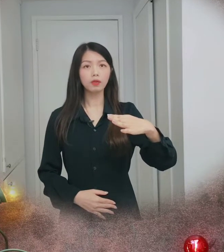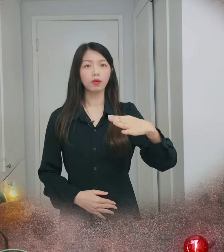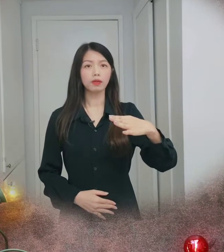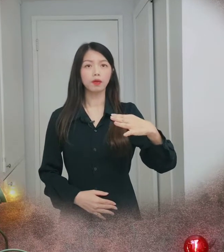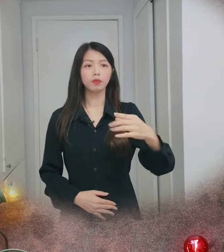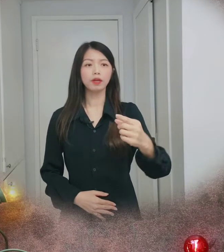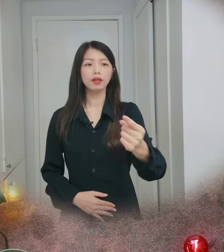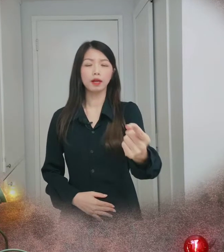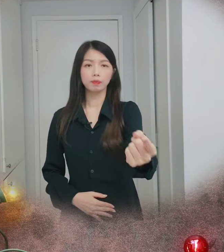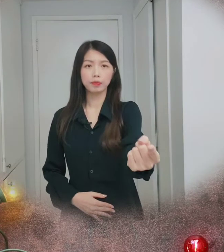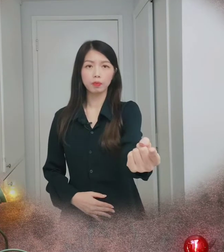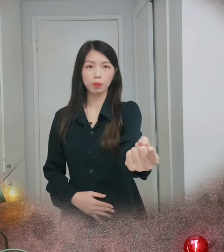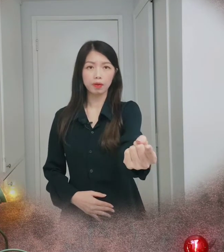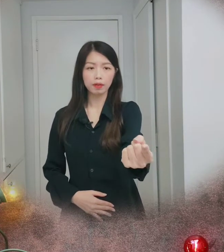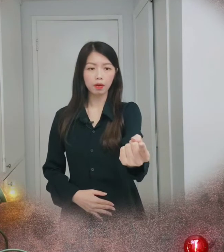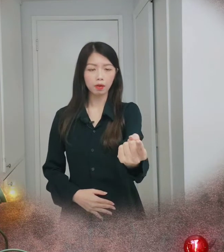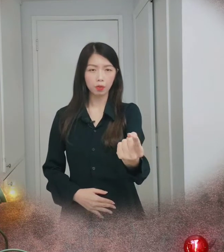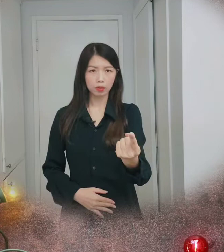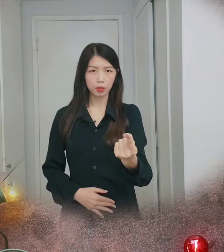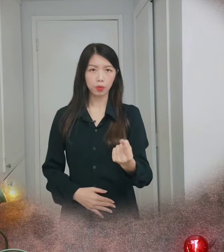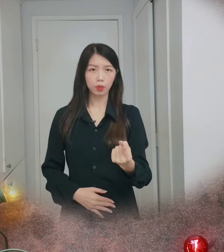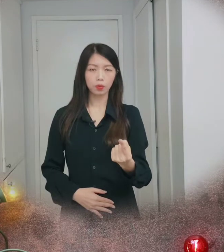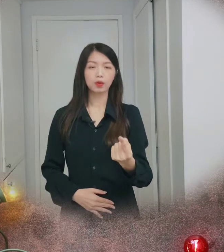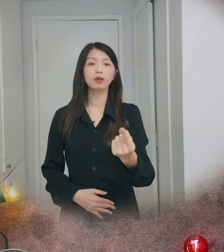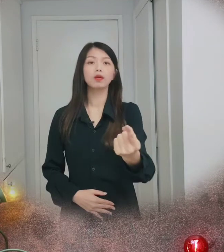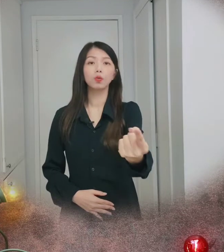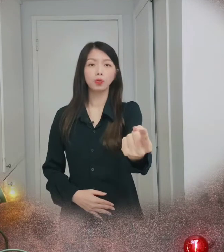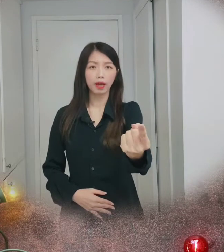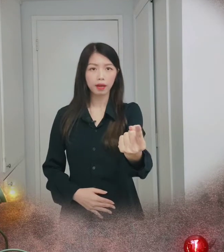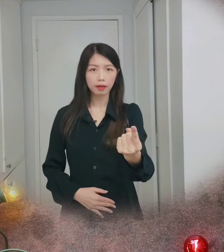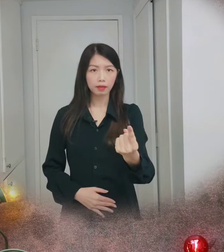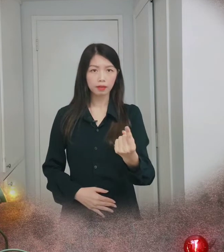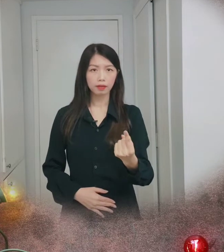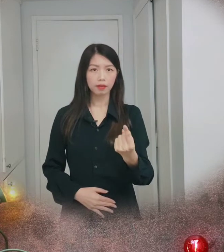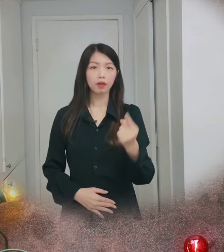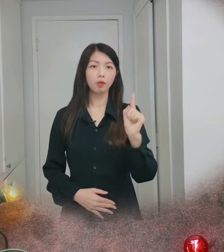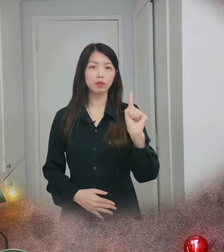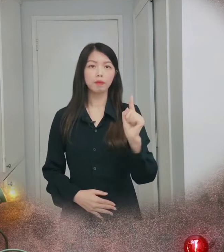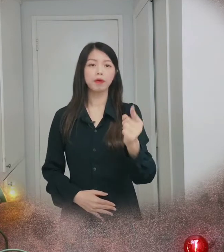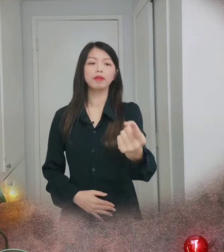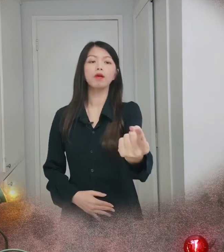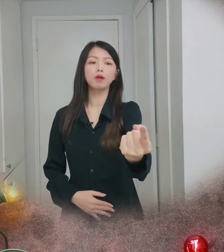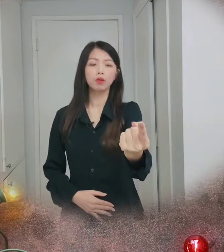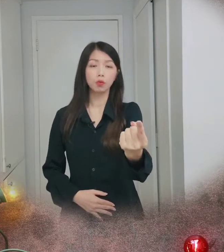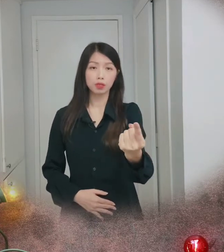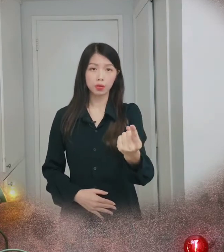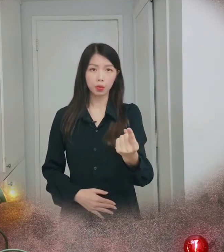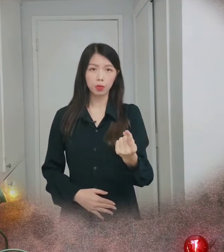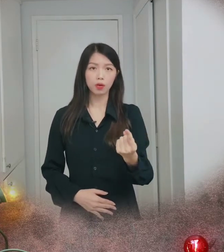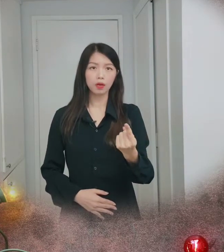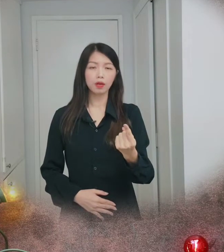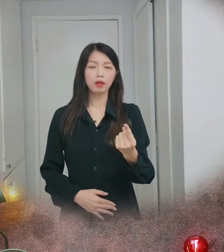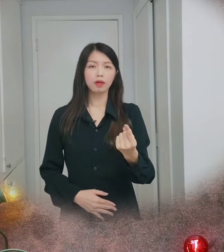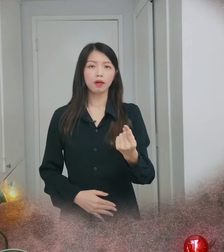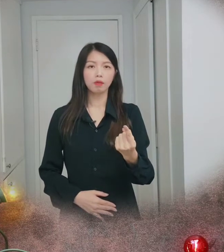오라고 하는 거기 때문에 앞을 보면서 오시오. 오다, 검지만 펴서